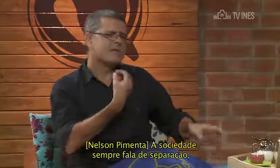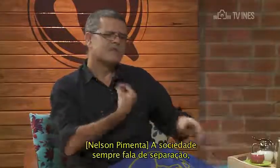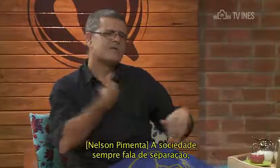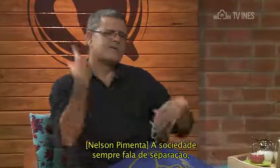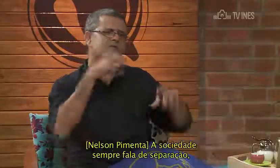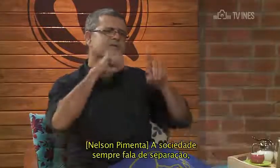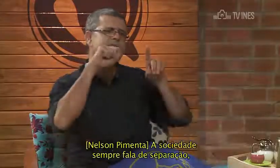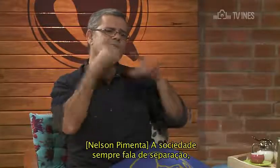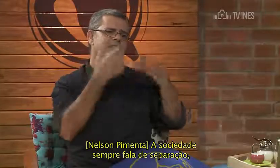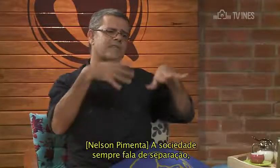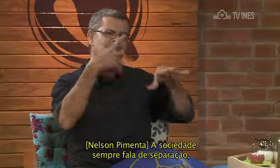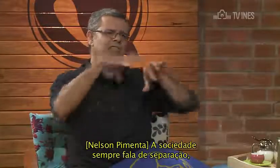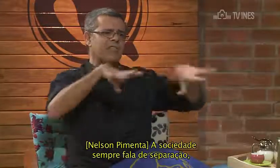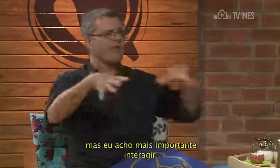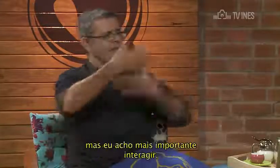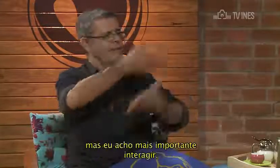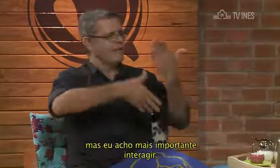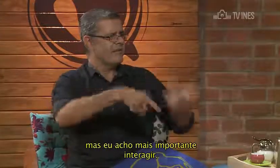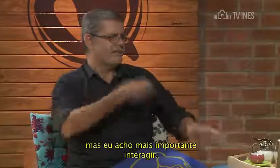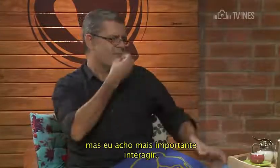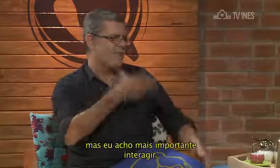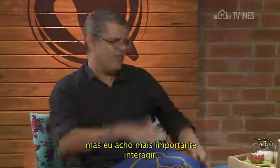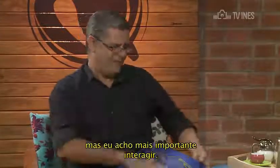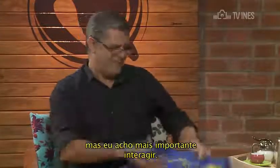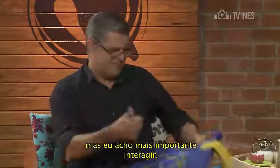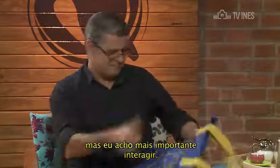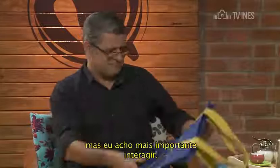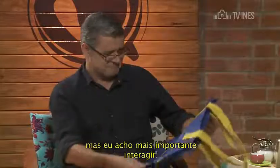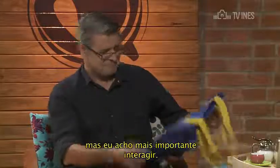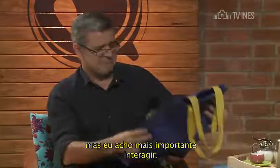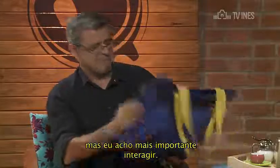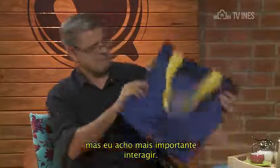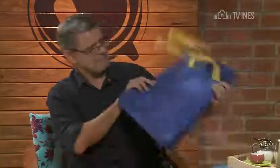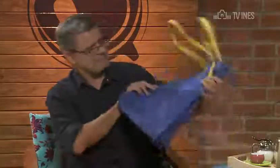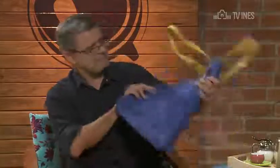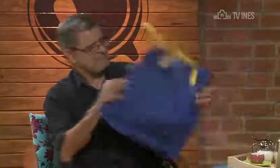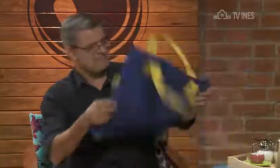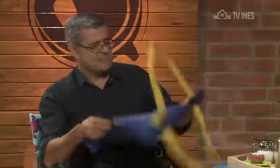A sociedade sempre fala de separação, mas eu acho mais importante interagir.